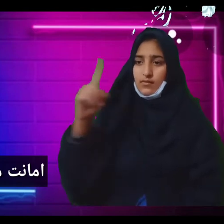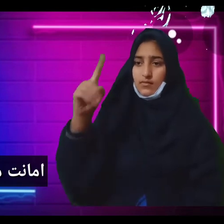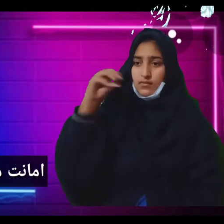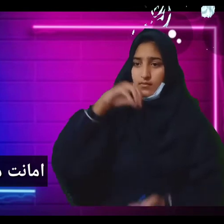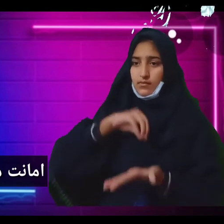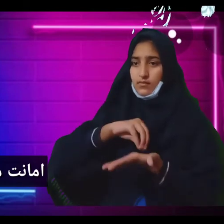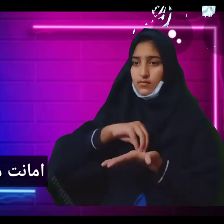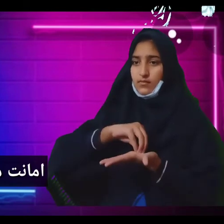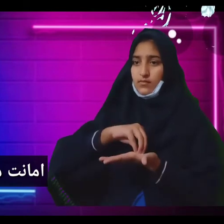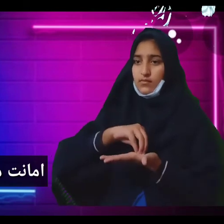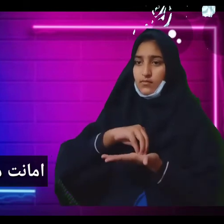अमानत,